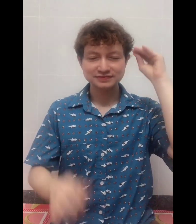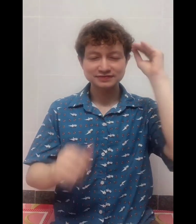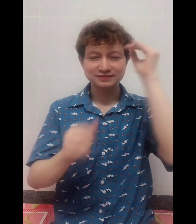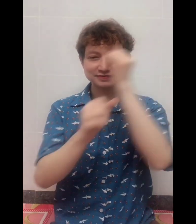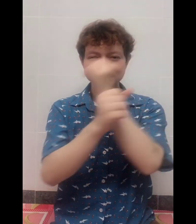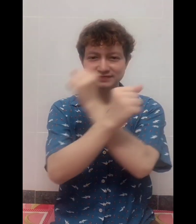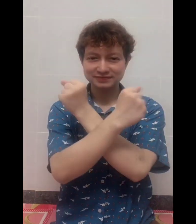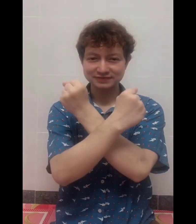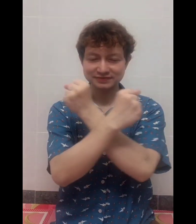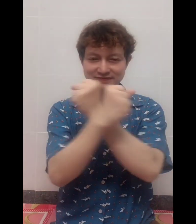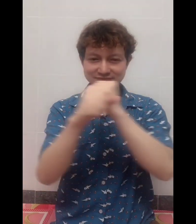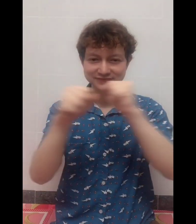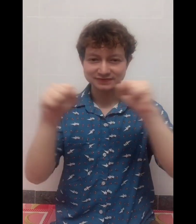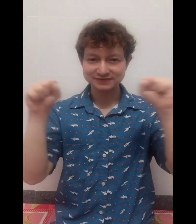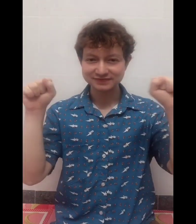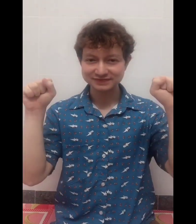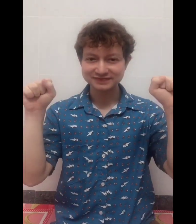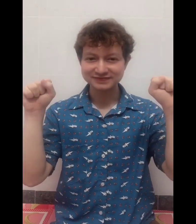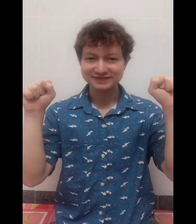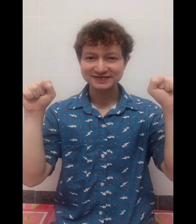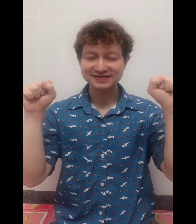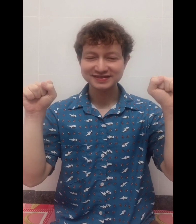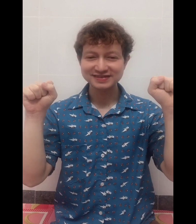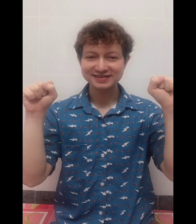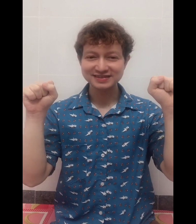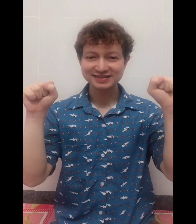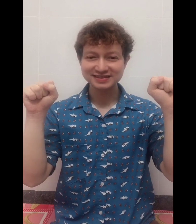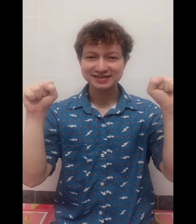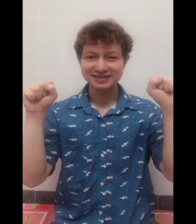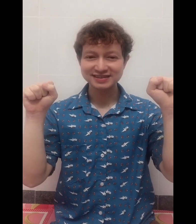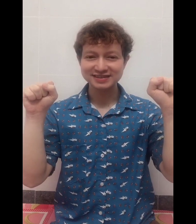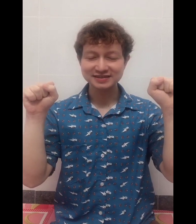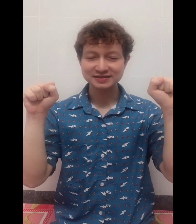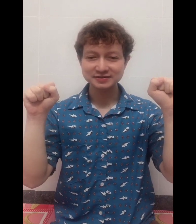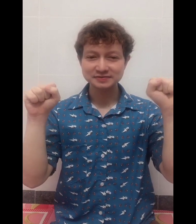stay safe, giống như trong tiếp TikTok của mình.